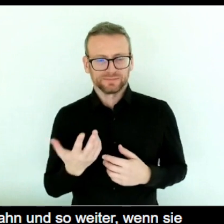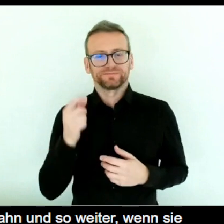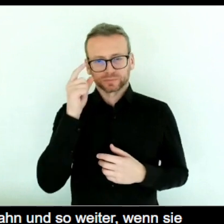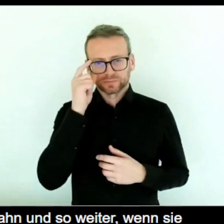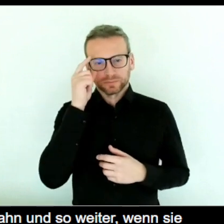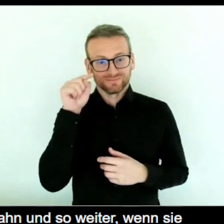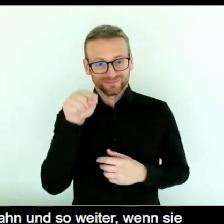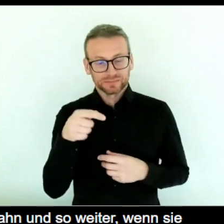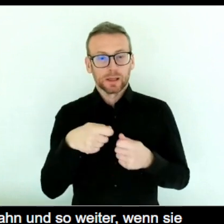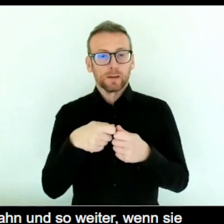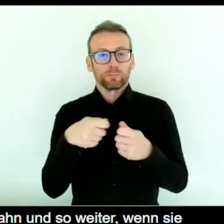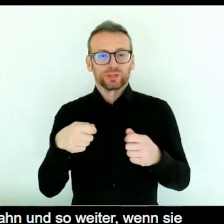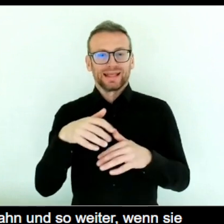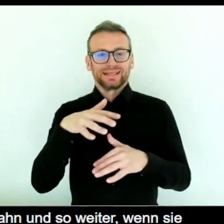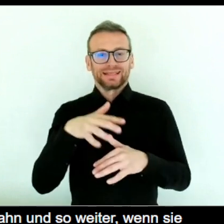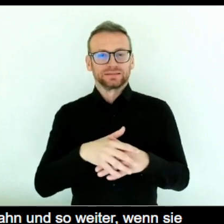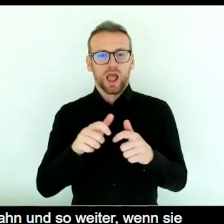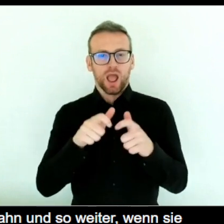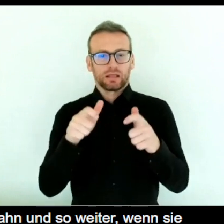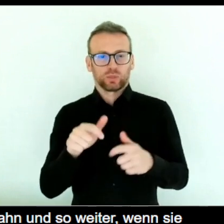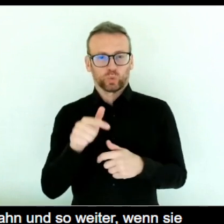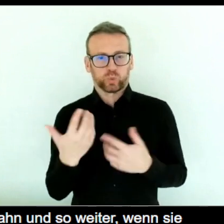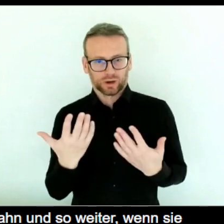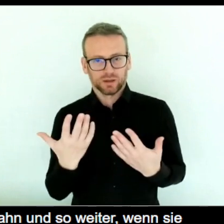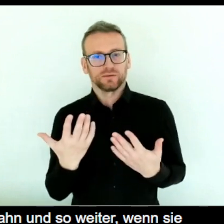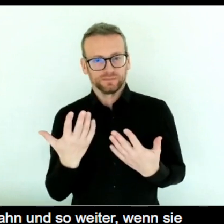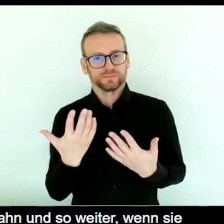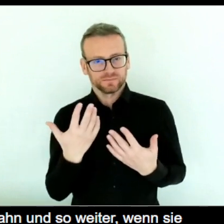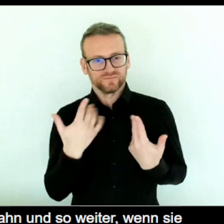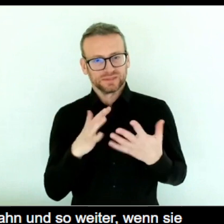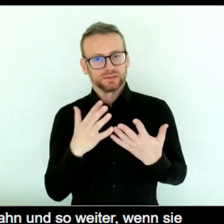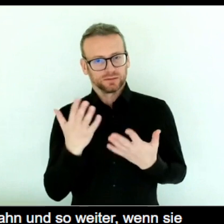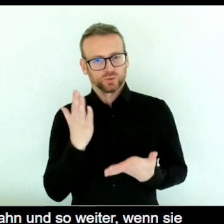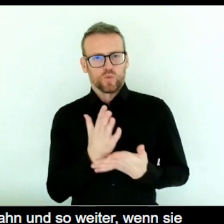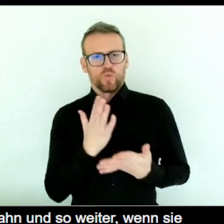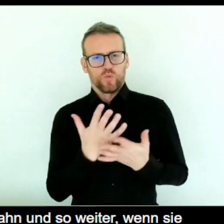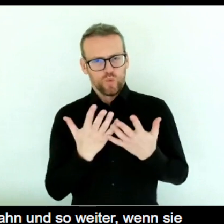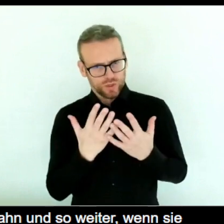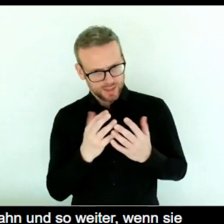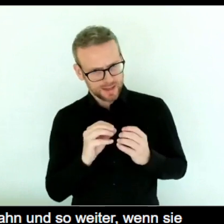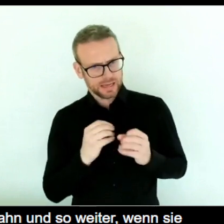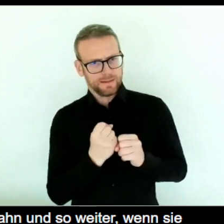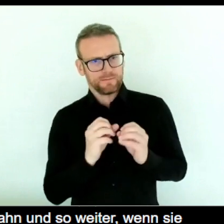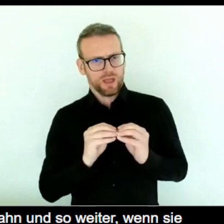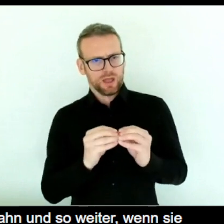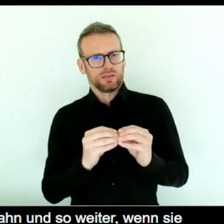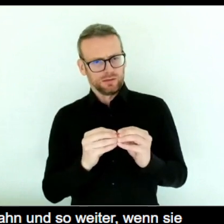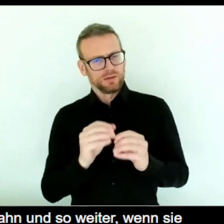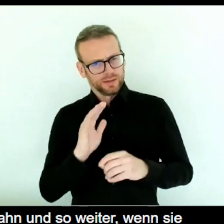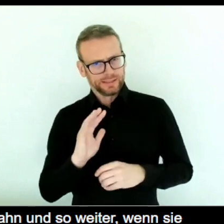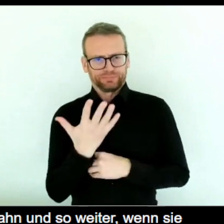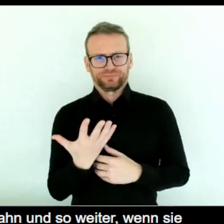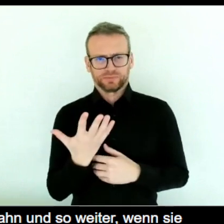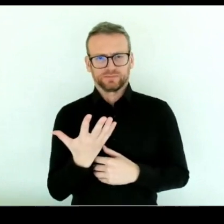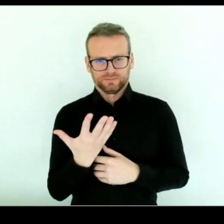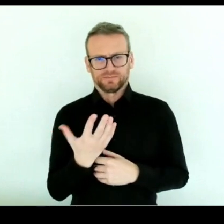Masten unterstützen, wenn Kommunen Masten bauen. Ein Mast kostet ja mittlerweile an die eine Million Euro. Das unterstützt